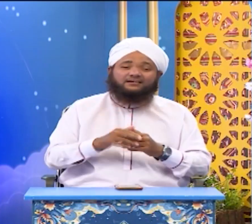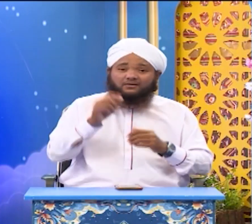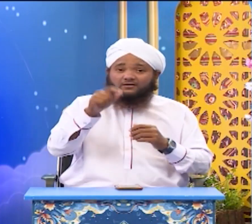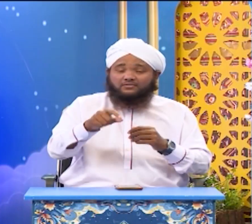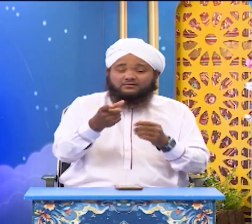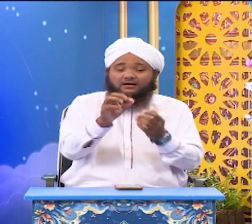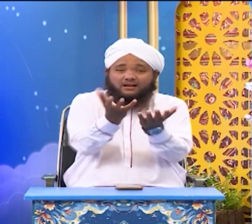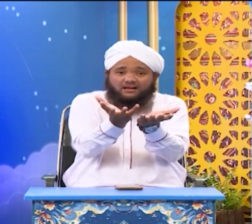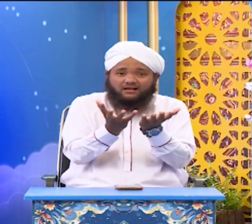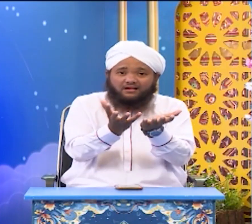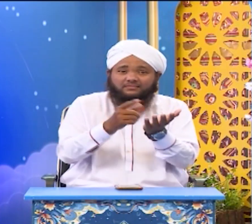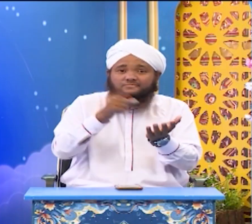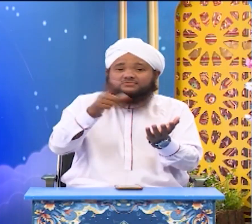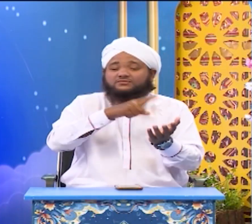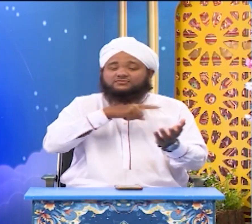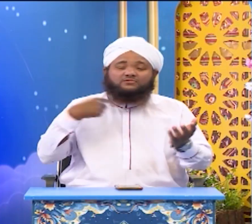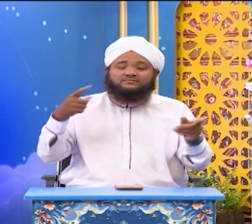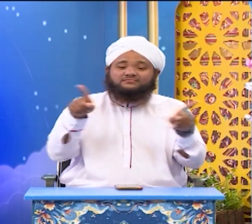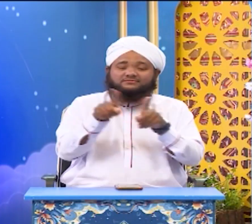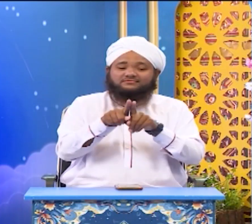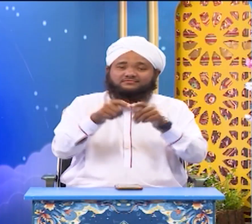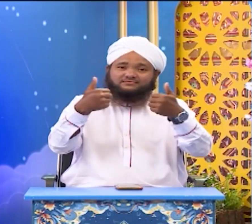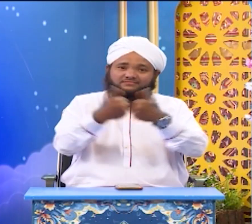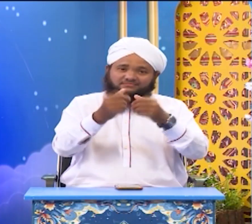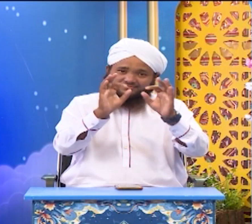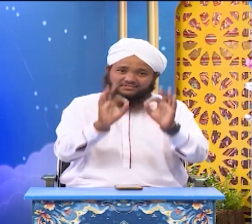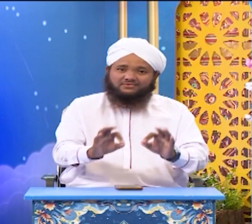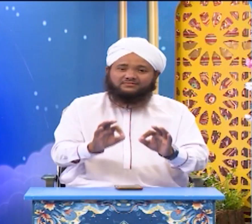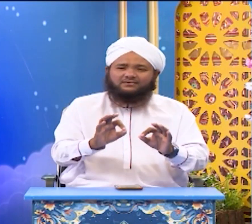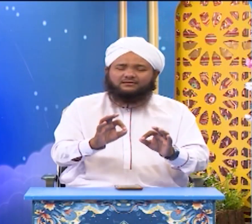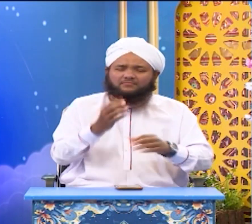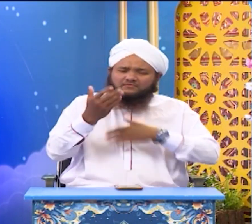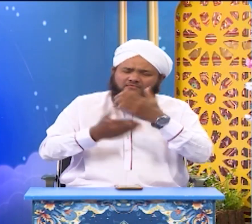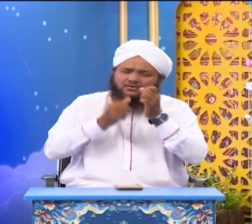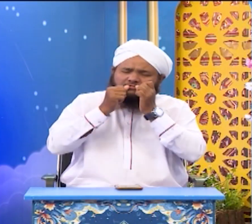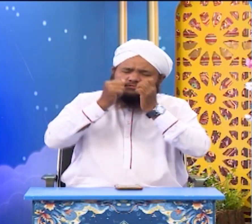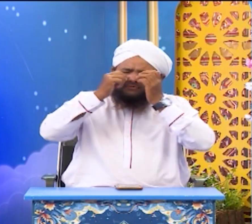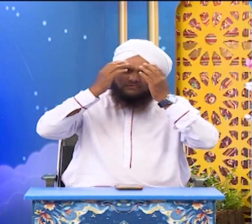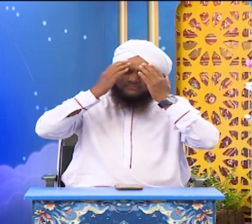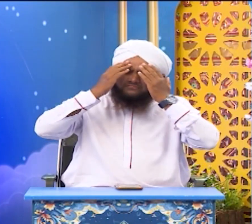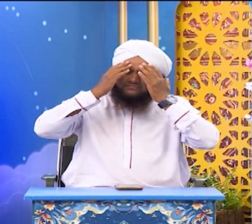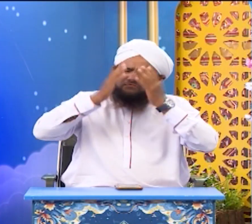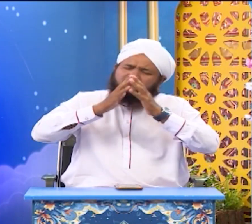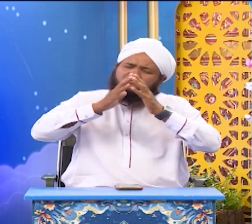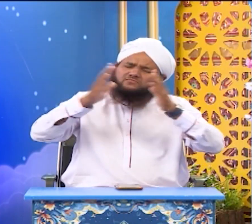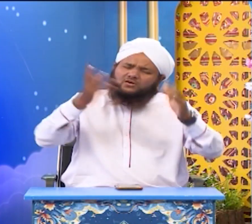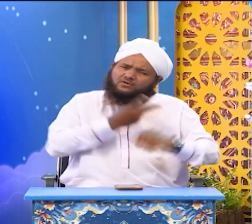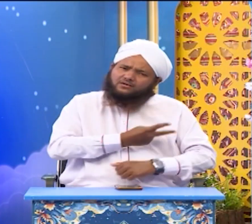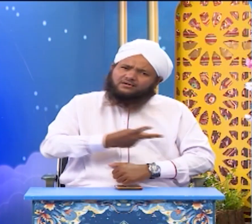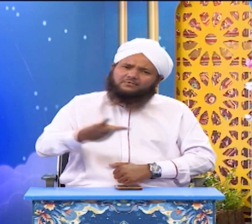بروز قیامت شہداء کے ساتھ رکھے گا۔ پڑھتا رہوں کثرت سے درود ان پہ صدا میں، اور ذکر